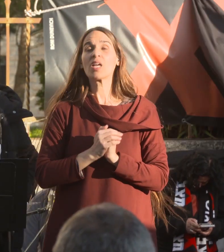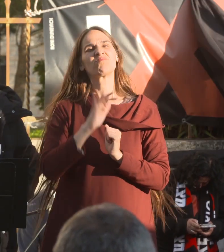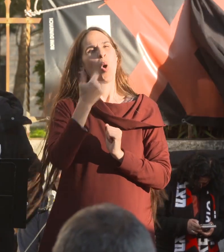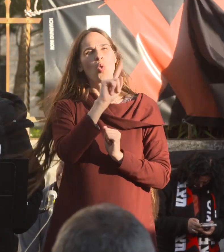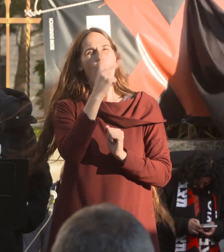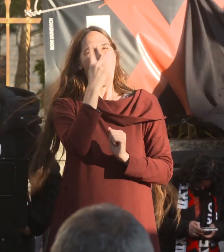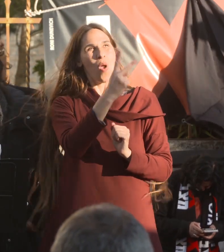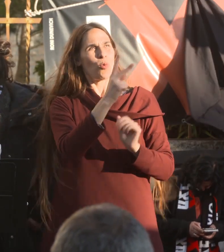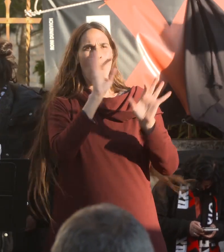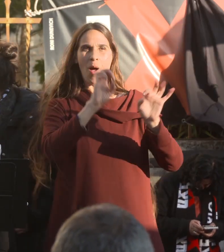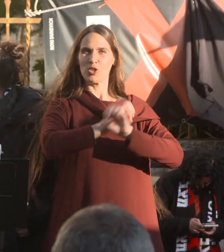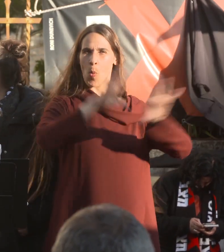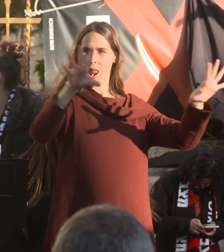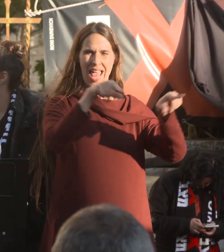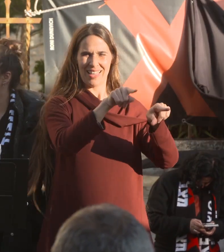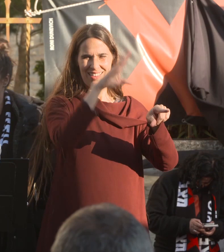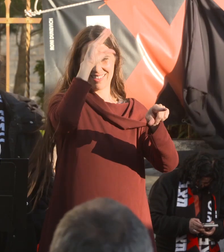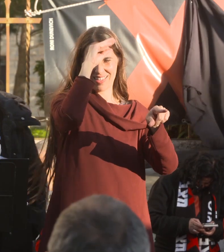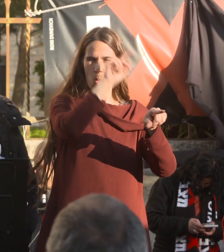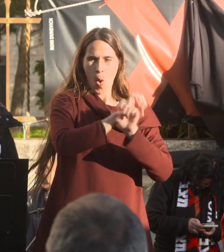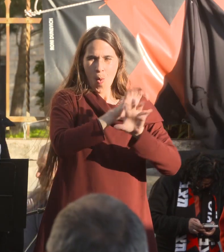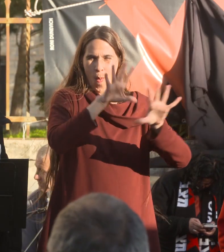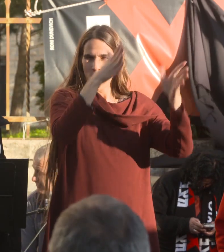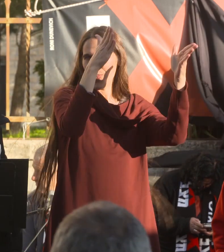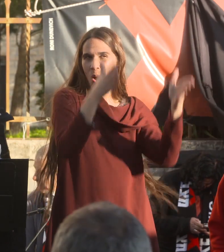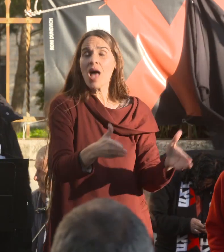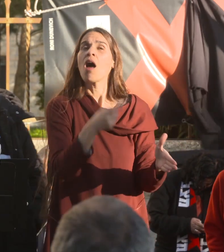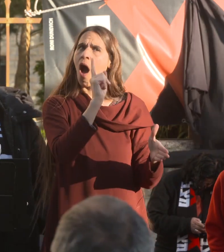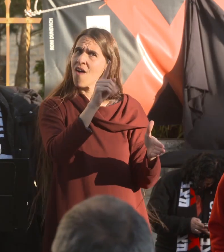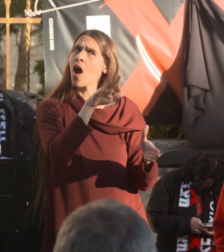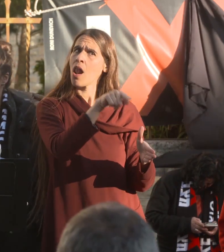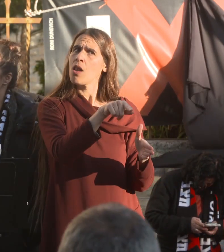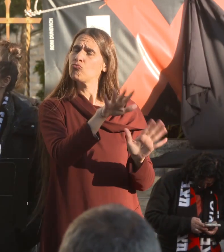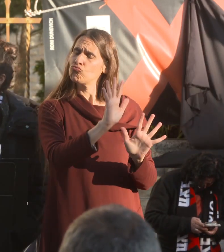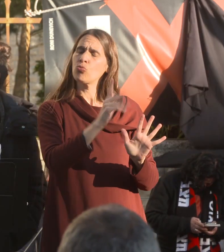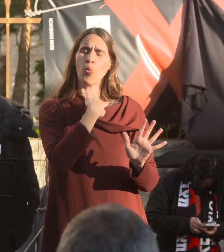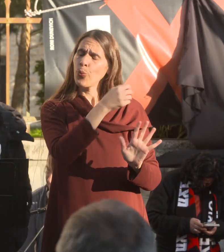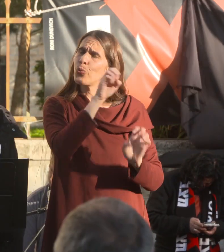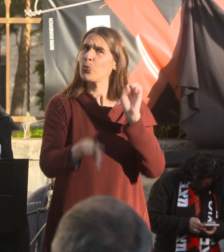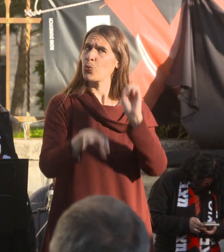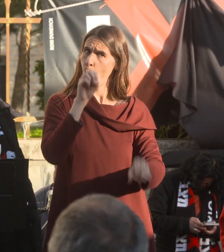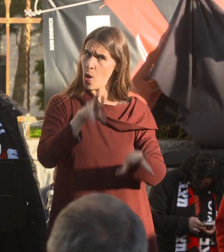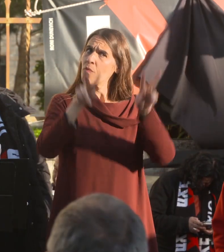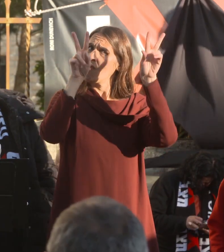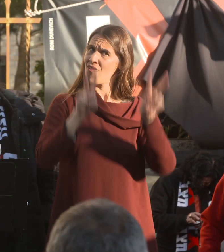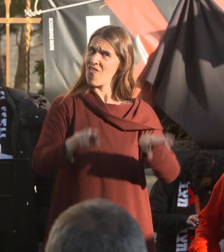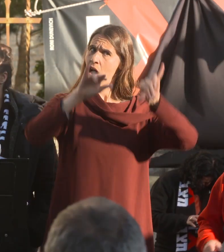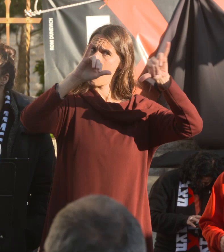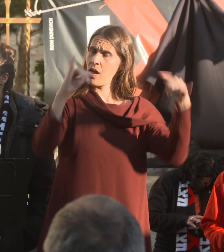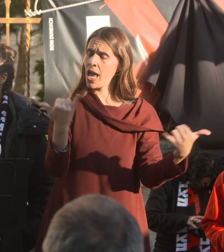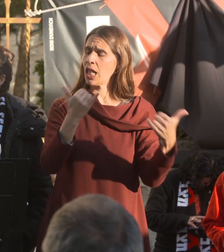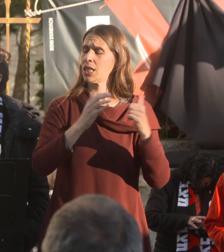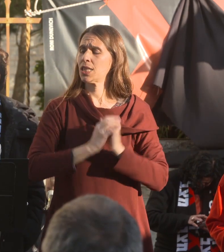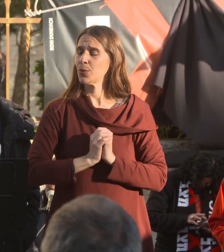אולי הוא לא באור אז רק הורים, אבל גם תרומתו בפז לא תסולח.